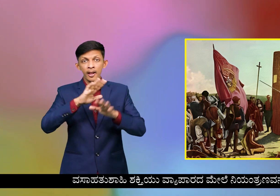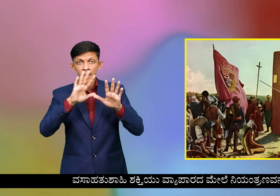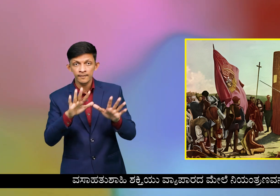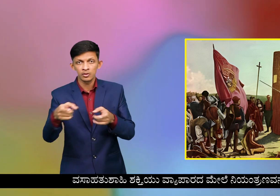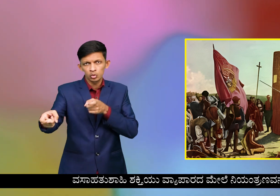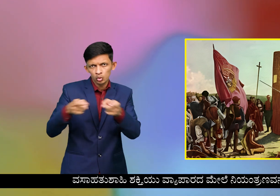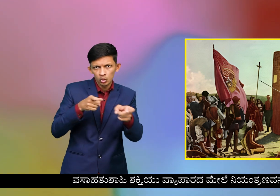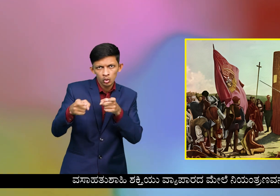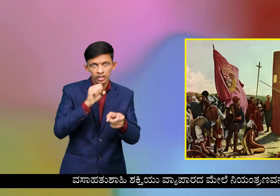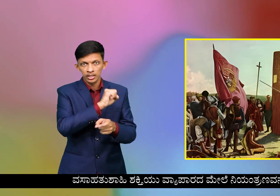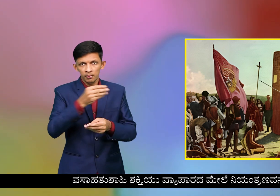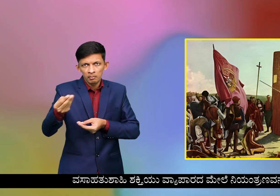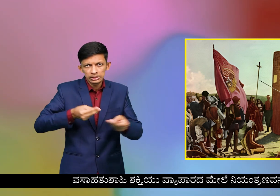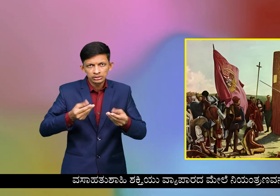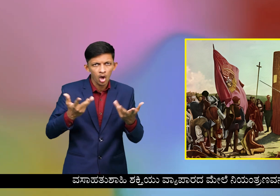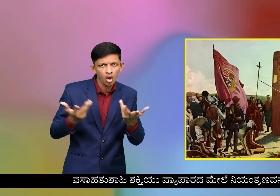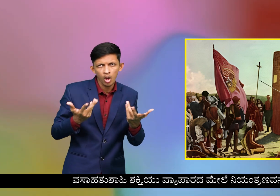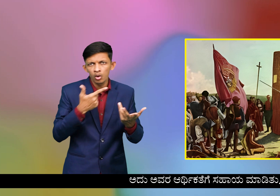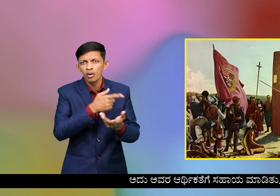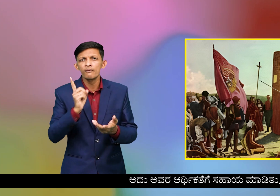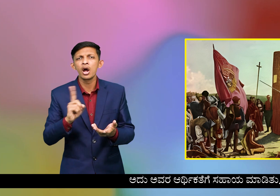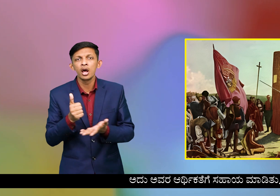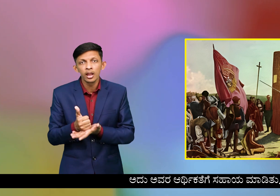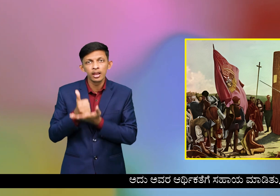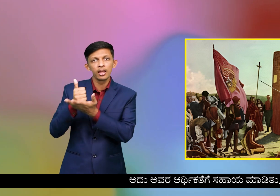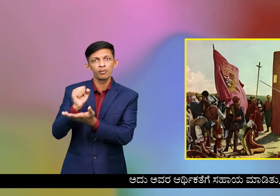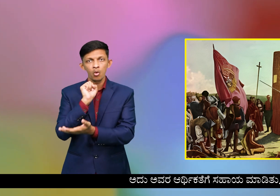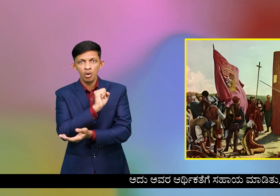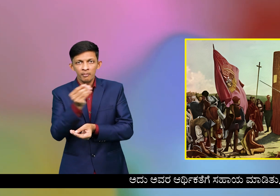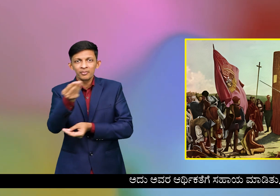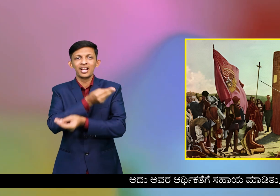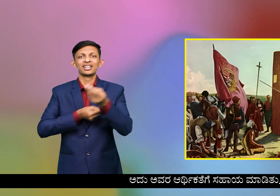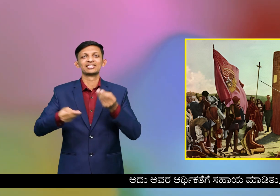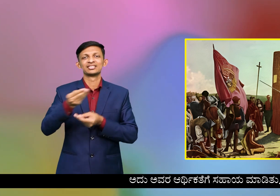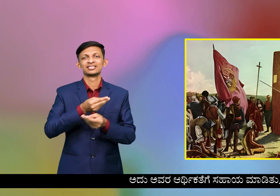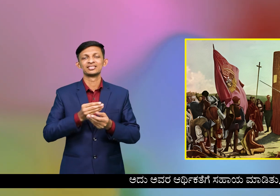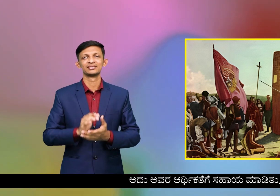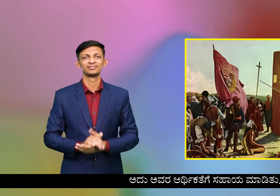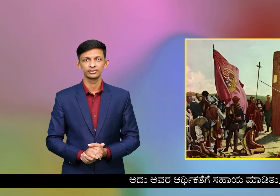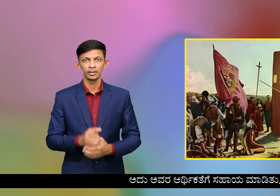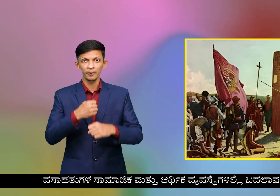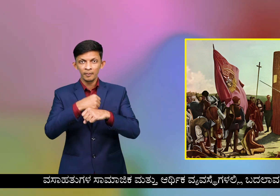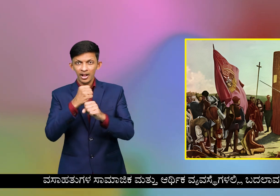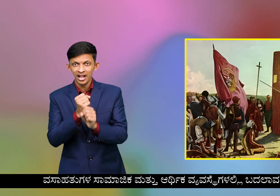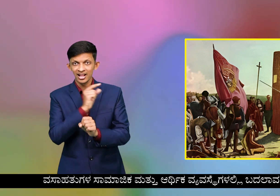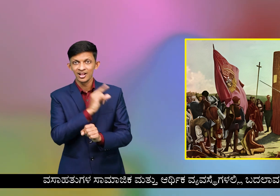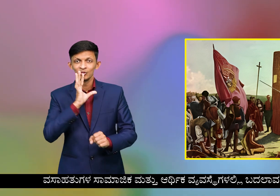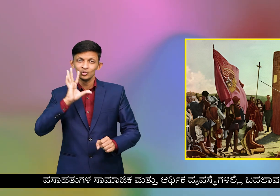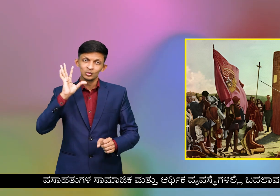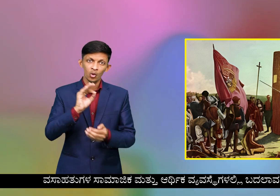ಮೇಲೆ ನಿಯಂತ್ರಣವನ್ನು ಹೊಂದಿತ್ತು, ಅದು ಅವರ ಆರ್ಥಿಕತೆಗೆ ಸಹಾಯ ಮಾಡಿತ್ತು. ವಸಾಹತುಗಳ